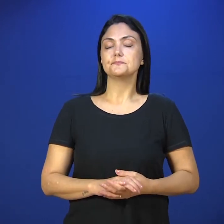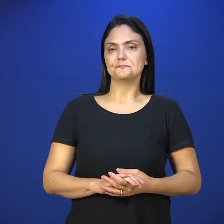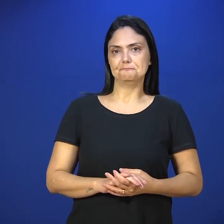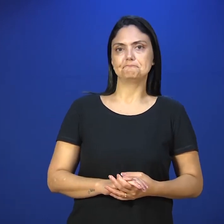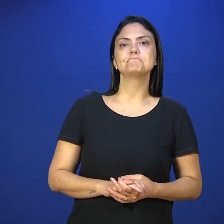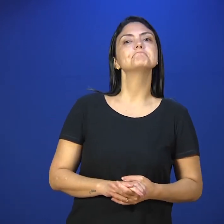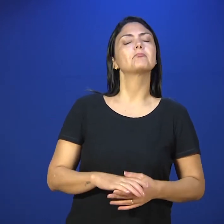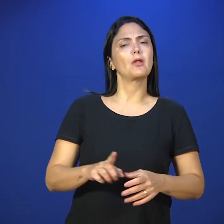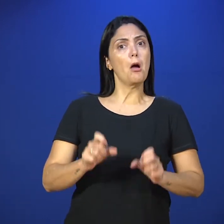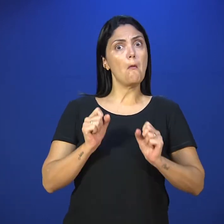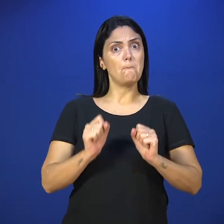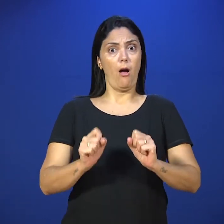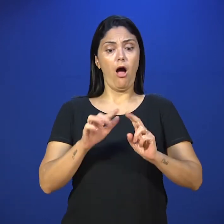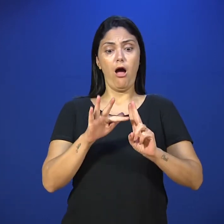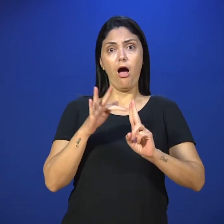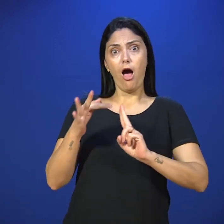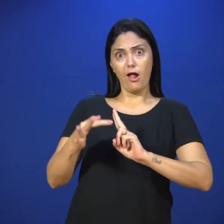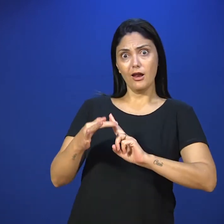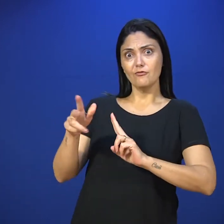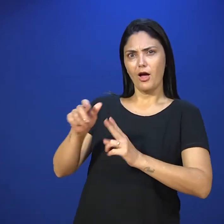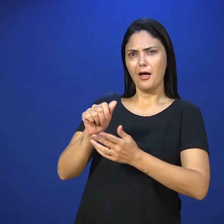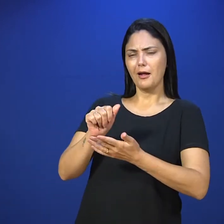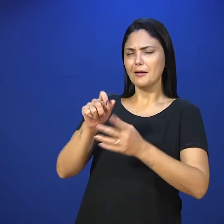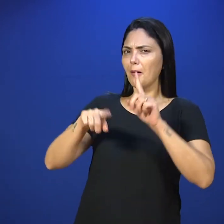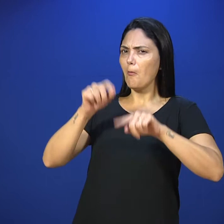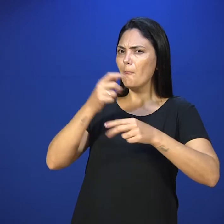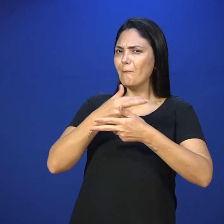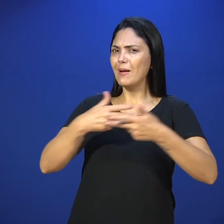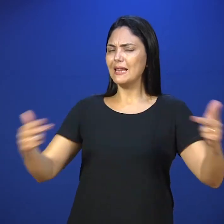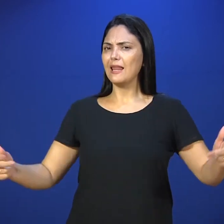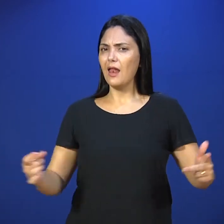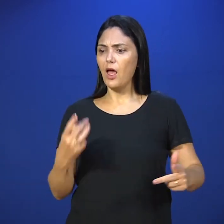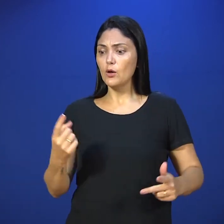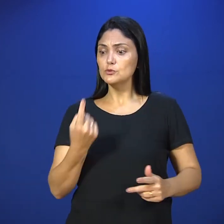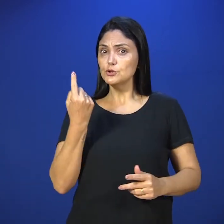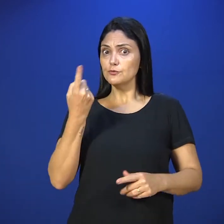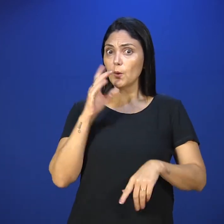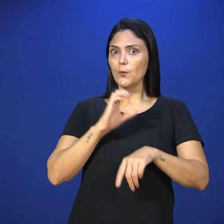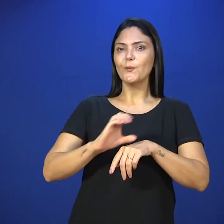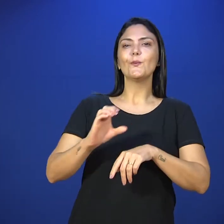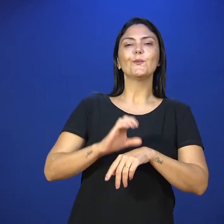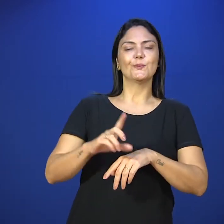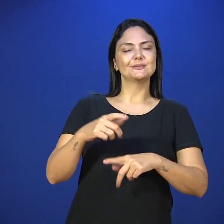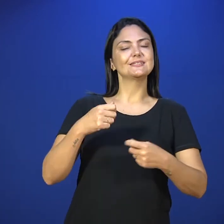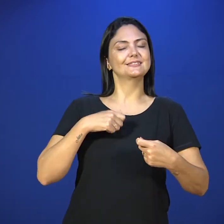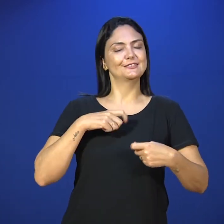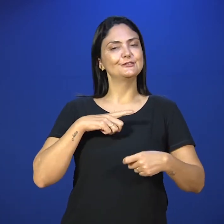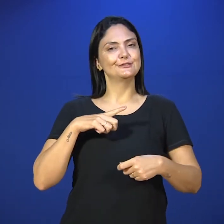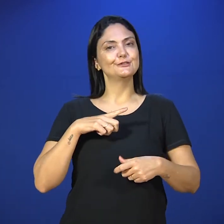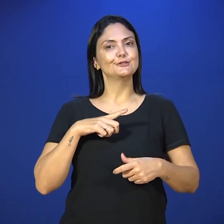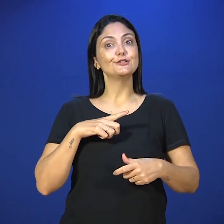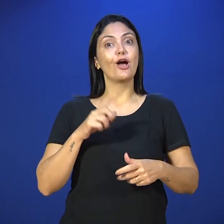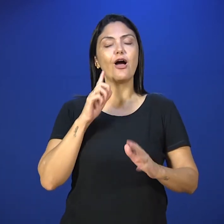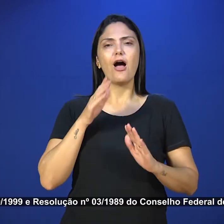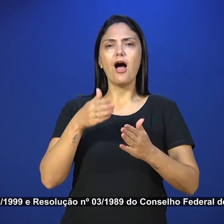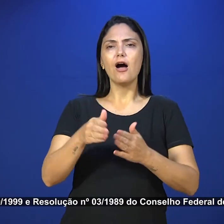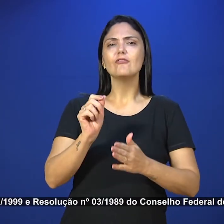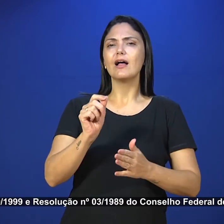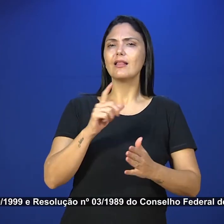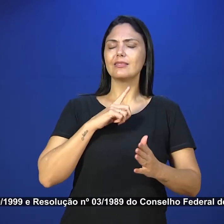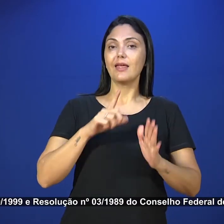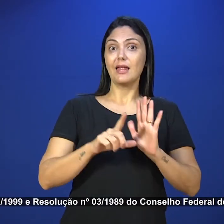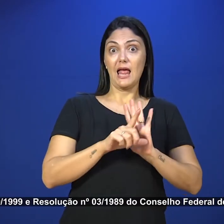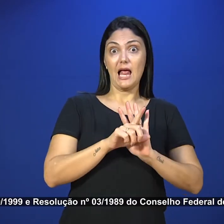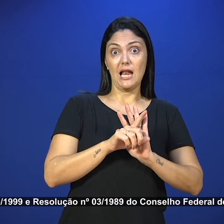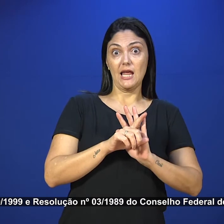6. Poderá a Unifoa cobrar taxas de materiais de uso individual para os cursos que se fizerem necessários, conforme disposto na